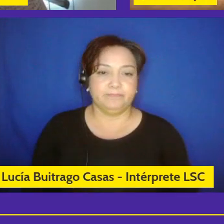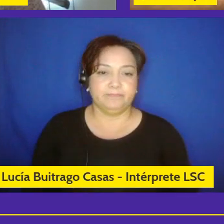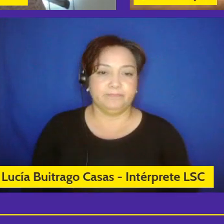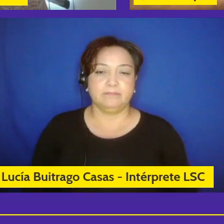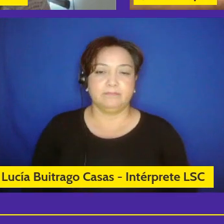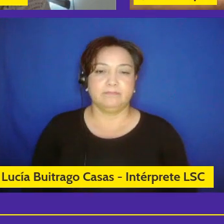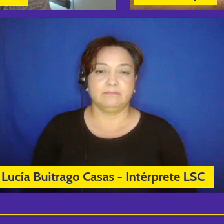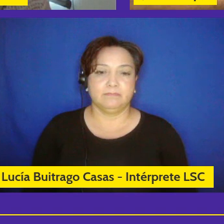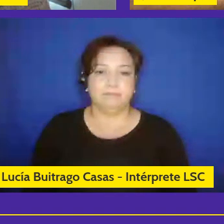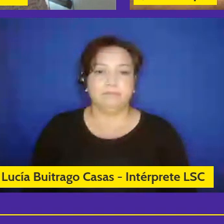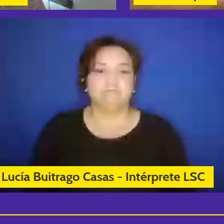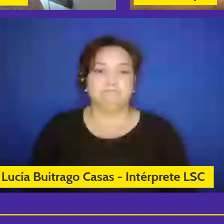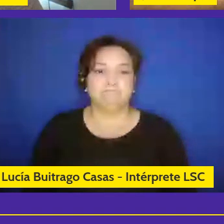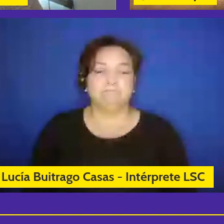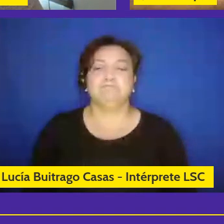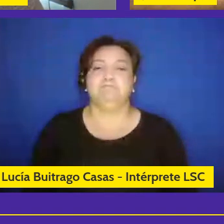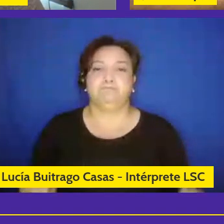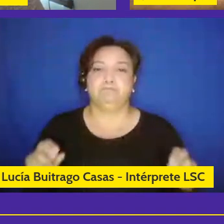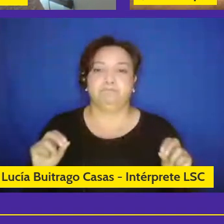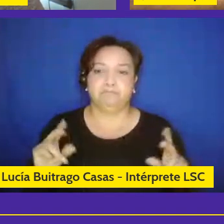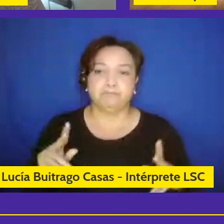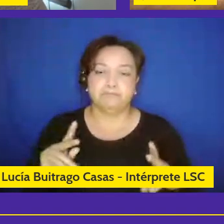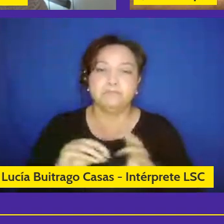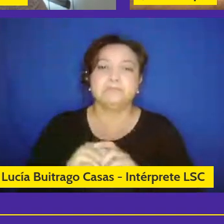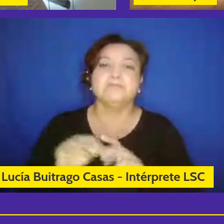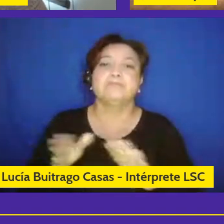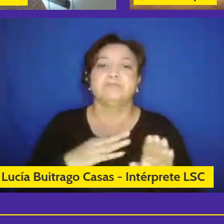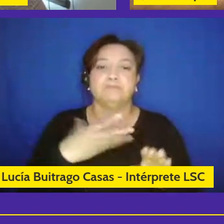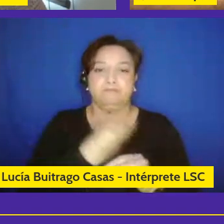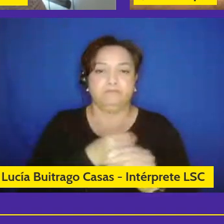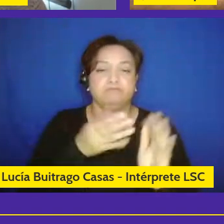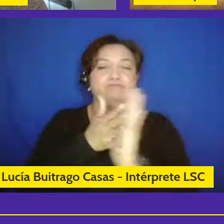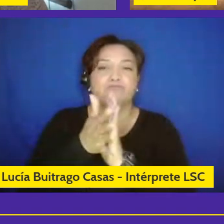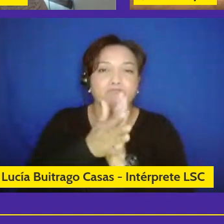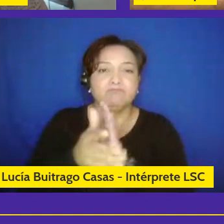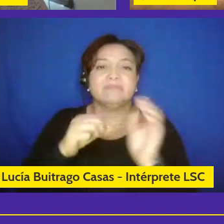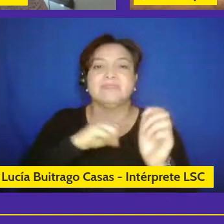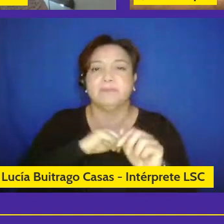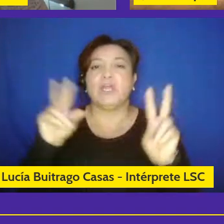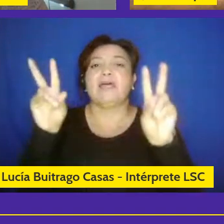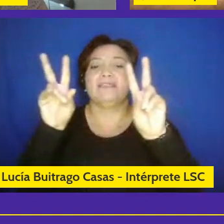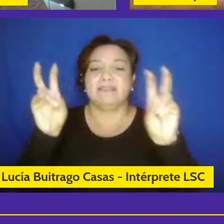Bueno, y hablando de diferentes temas y nichos,